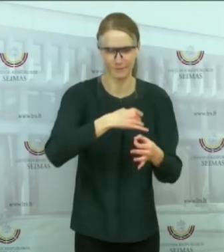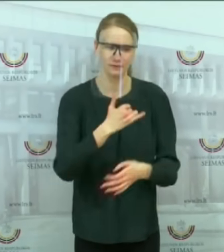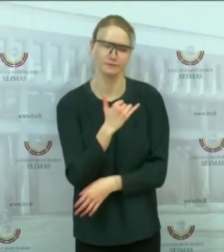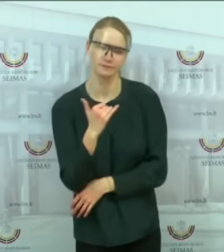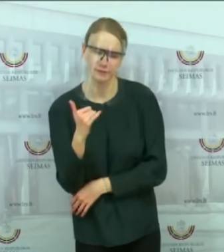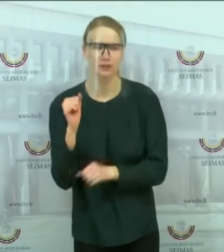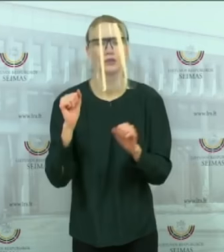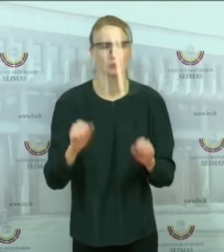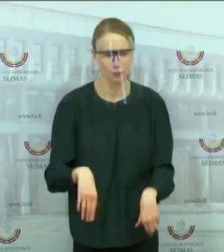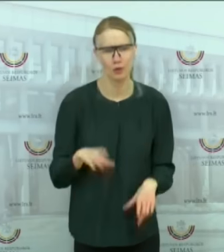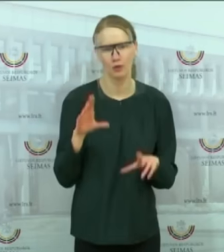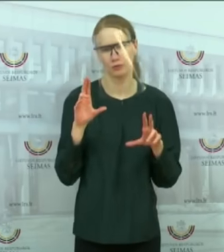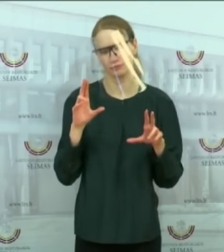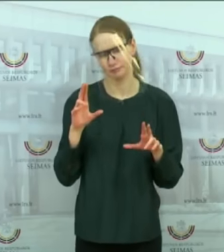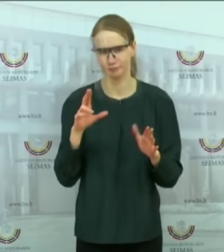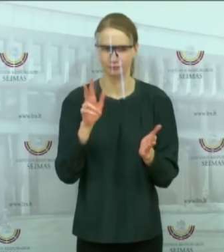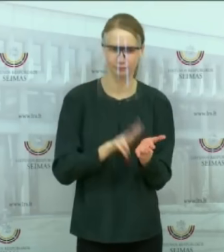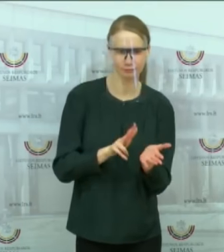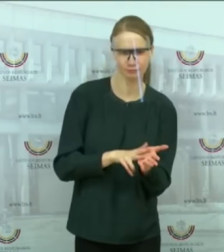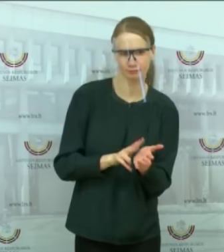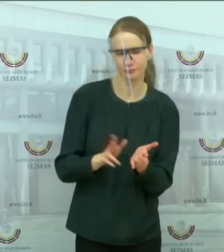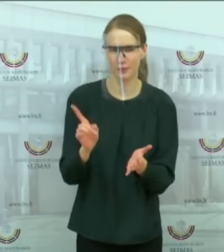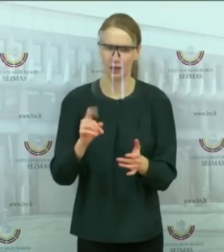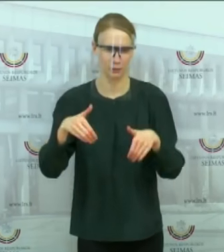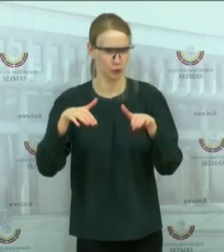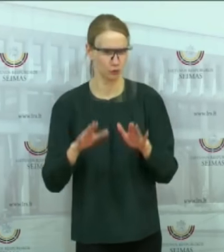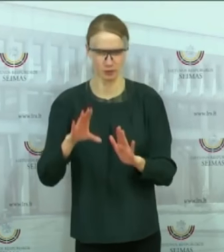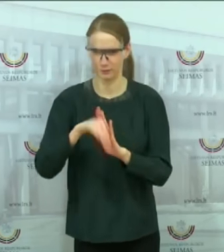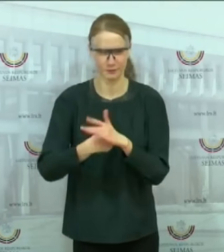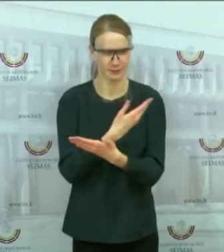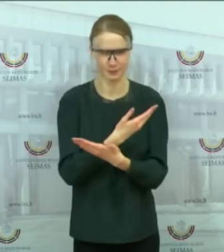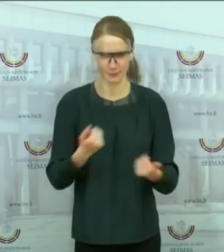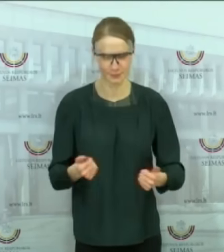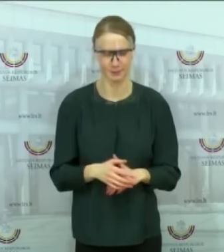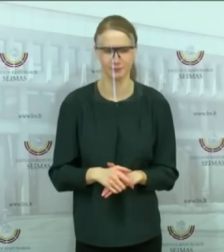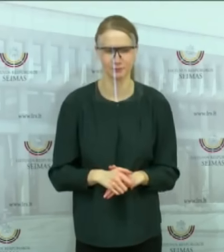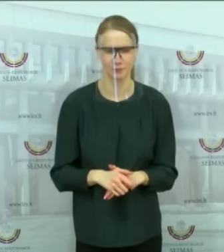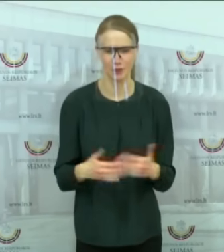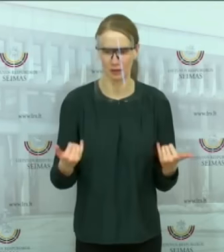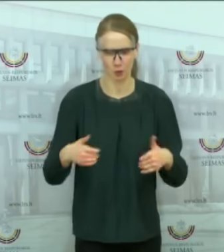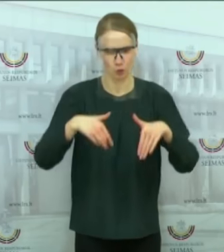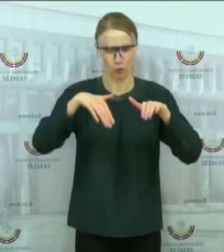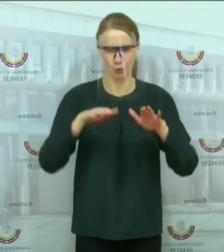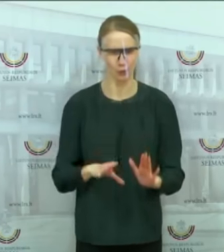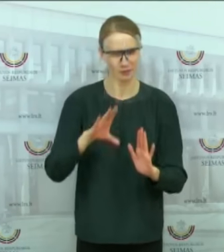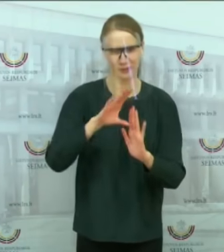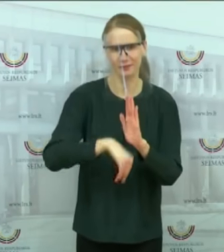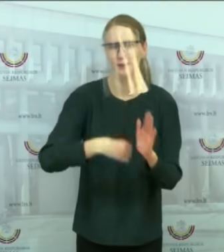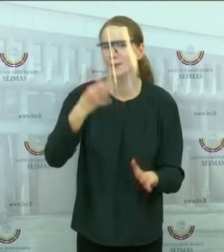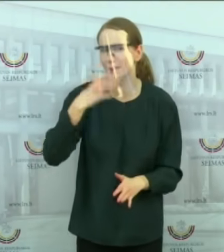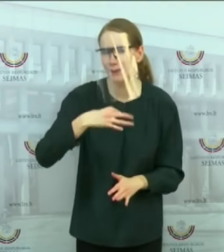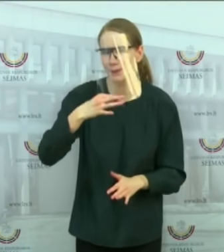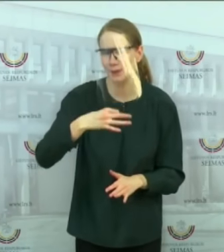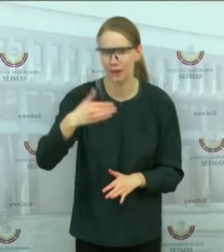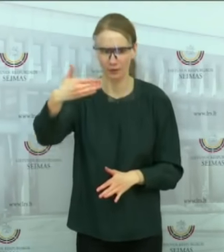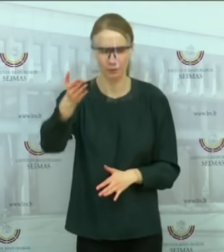o tada jau arba atsiduria nutarimo pakeitime arba ne. Tai kol jie neatsidūrė, ten aš negaliu pasakyti, ar bus ar nebus,